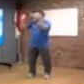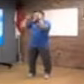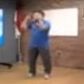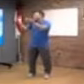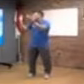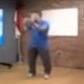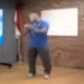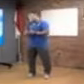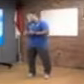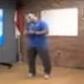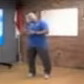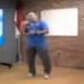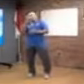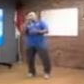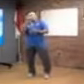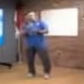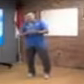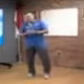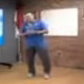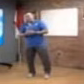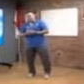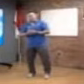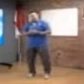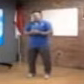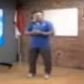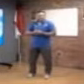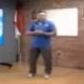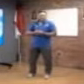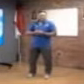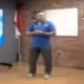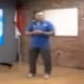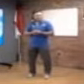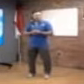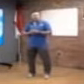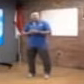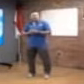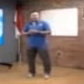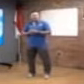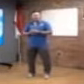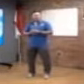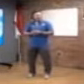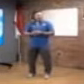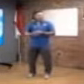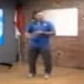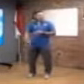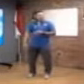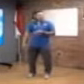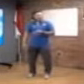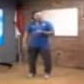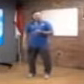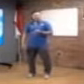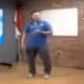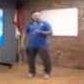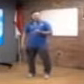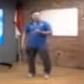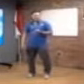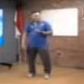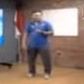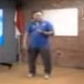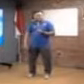dinamakan kombinasi. Kombinasi. Sekarang tujuannya? Untuk manfaatnya Pak. Nah, ya, ini manfaatnya ada beberapa manfaat. Yang pertama